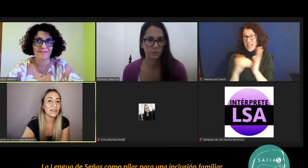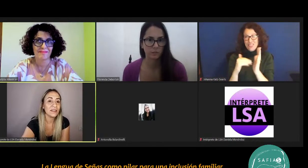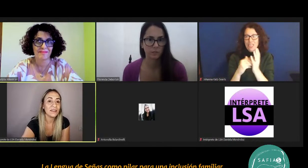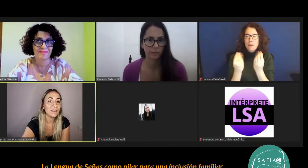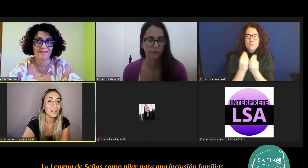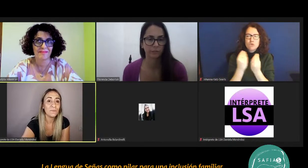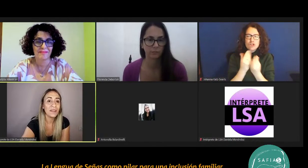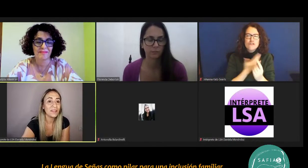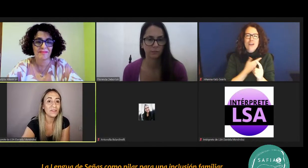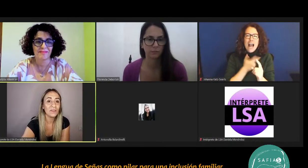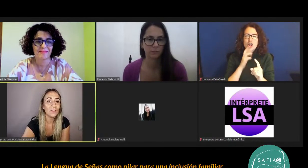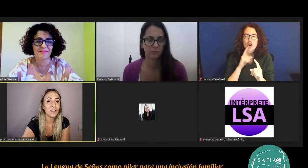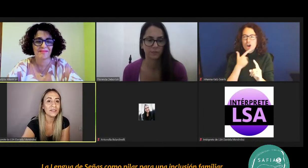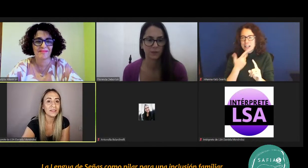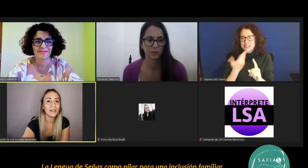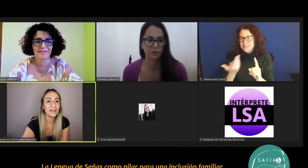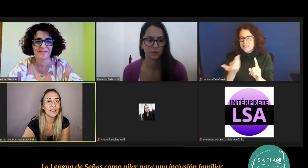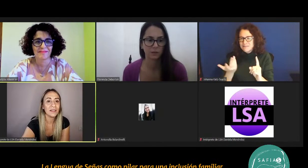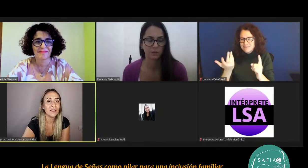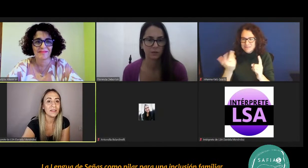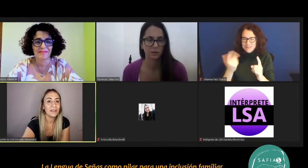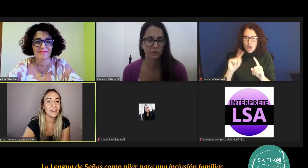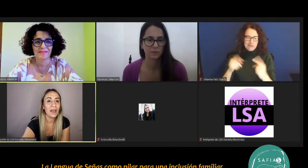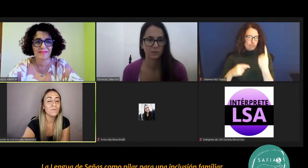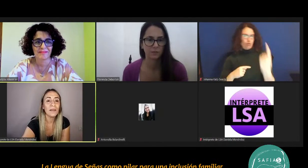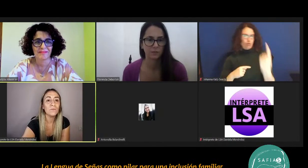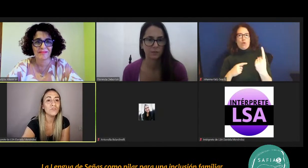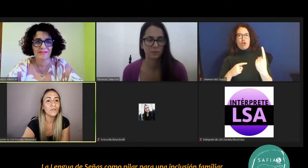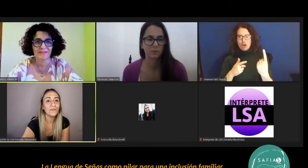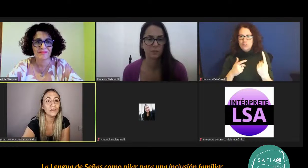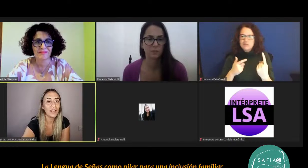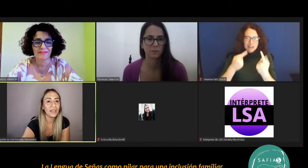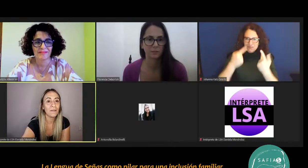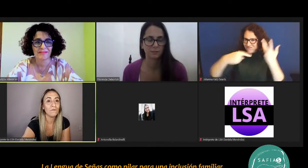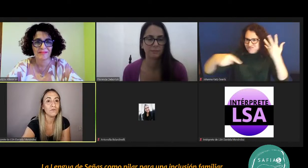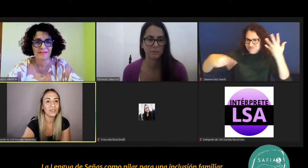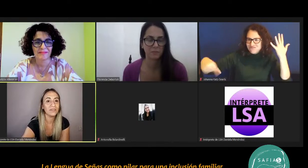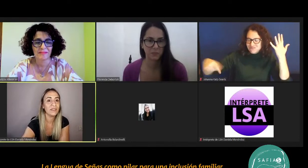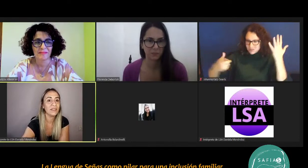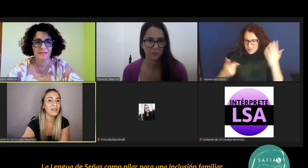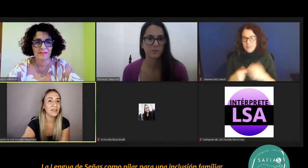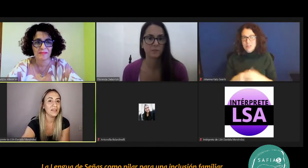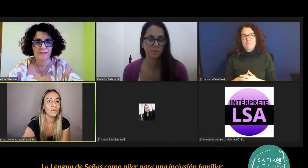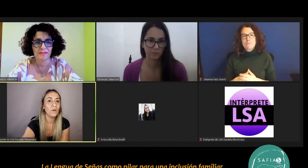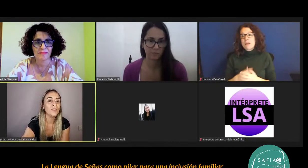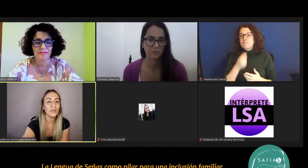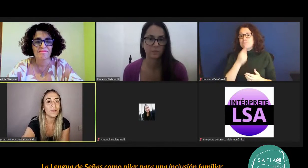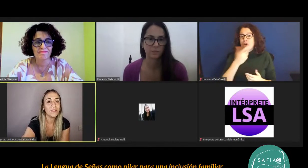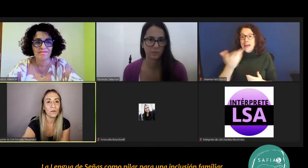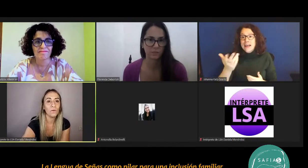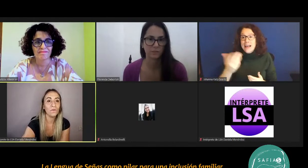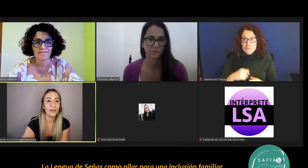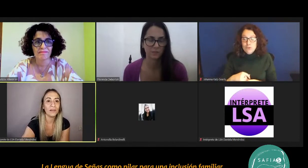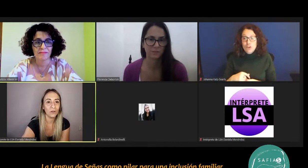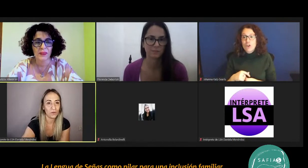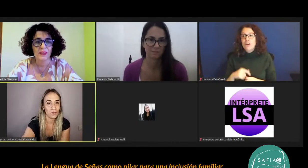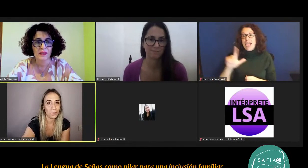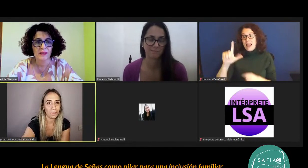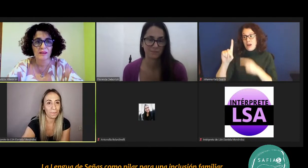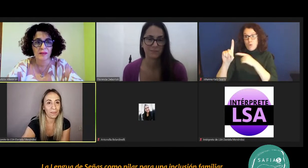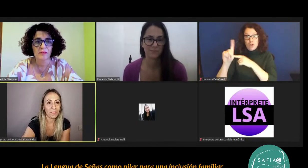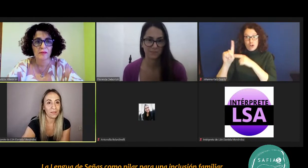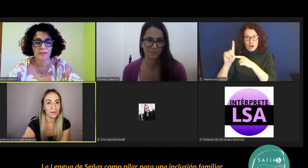Entonces, depende. Todo esto es... hay muchos factores que influyen, ¿sí? No hay solamente un